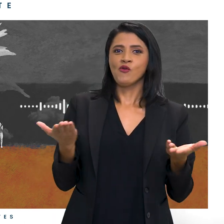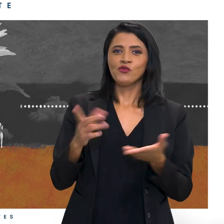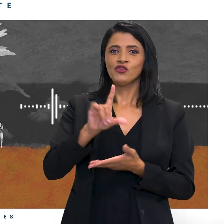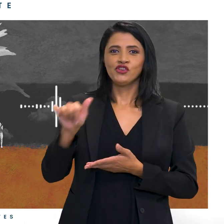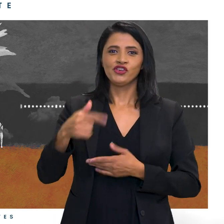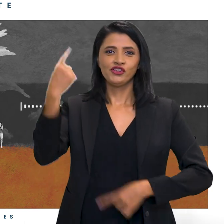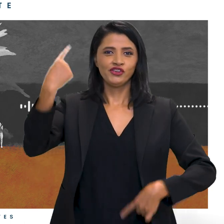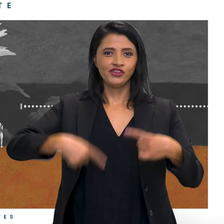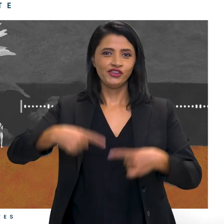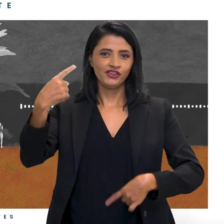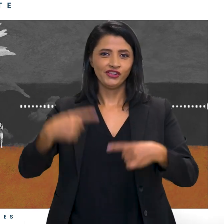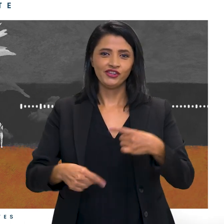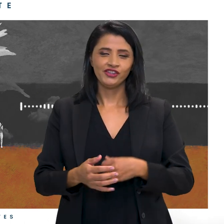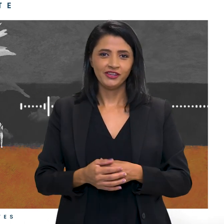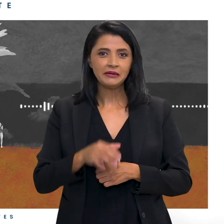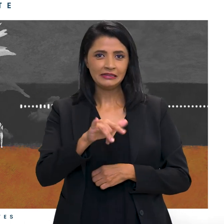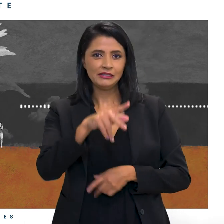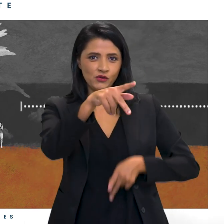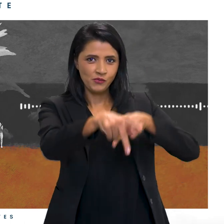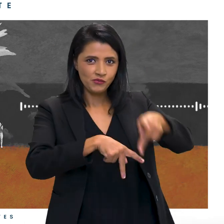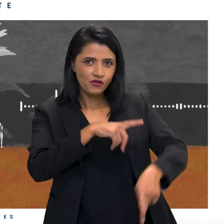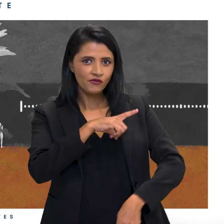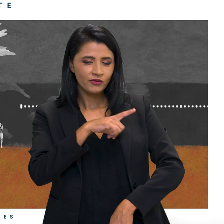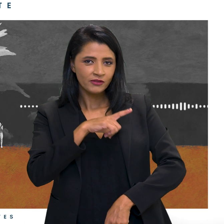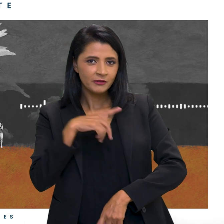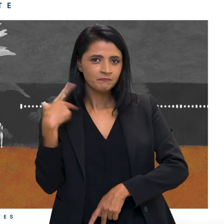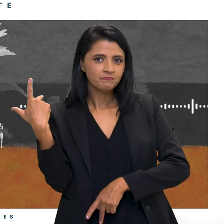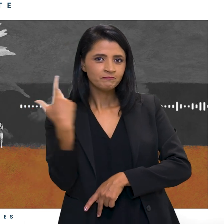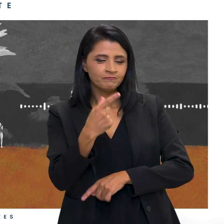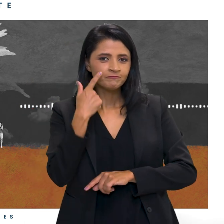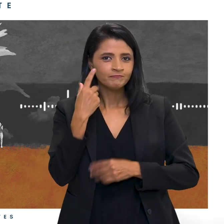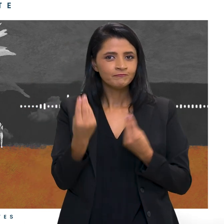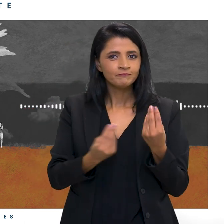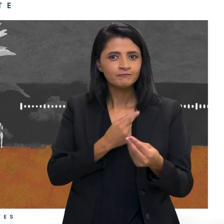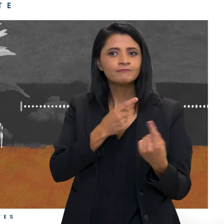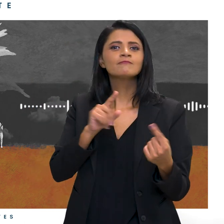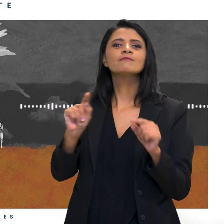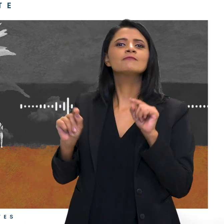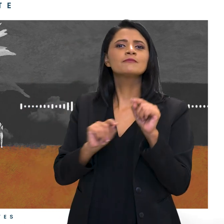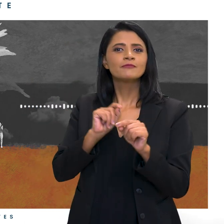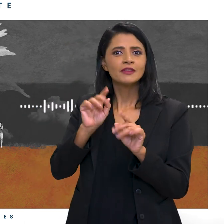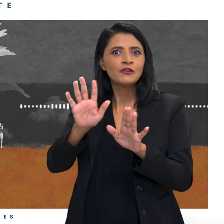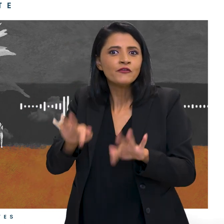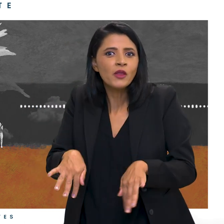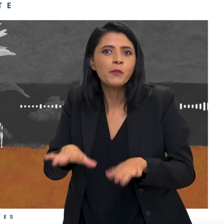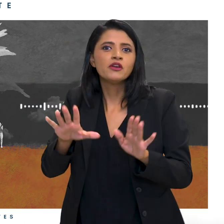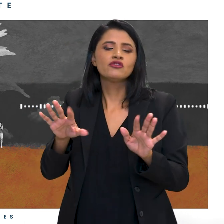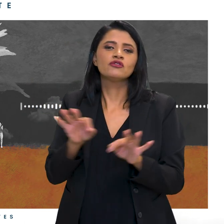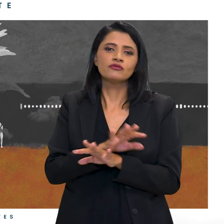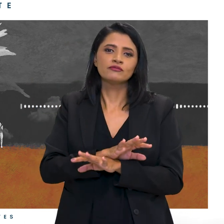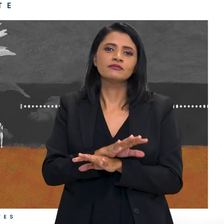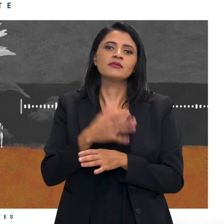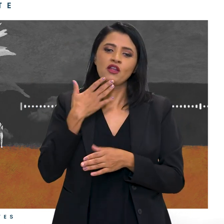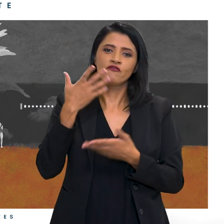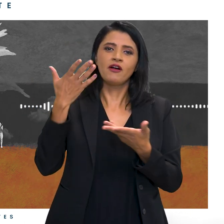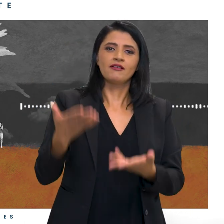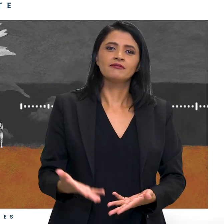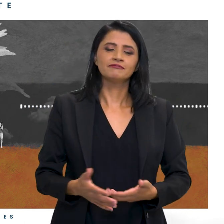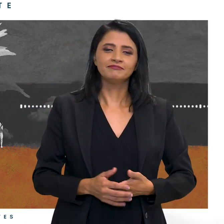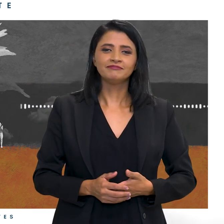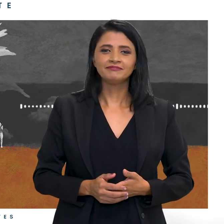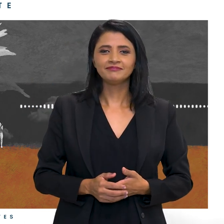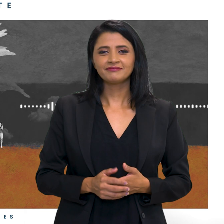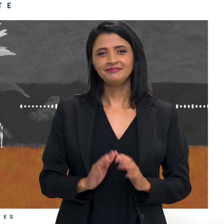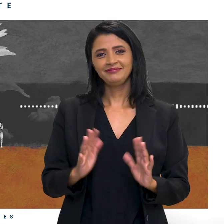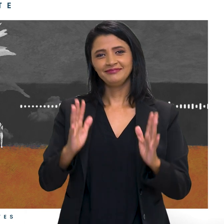Dia de falar de política. Se o povo exige, e botando de lado esses entretanto e partindo para os finalmente,